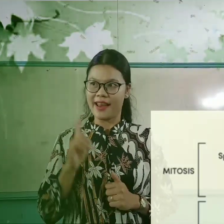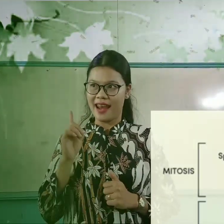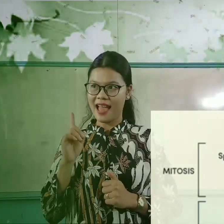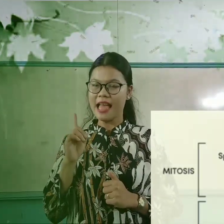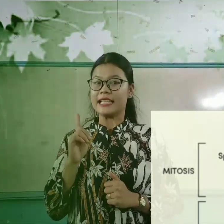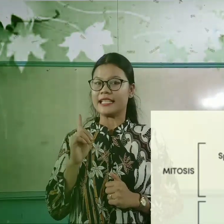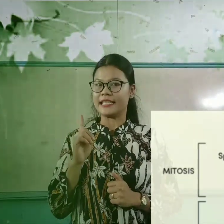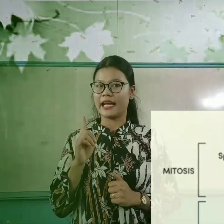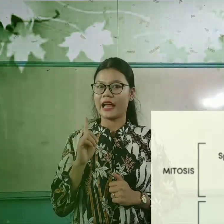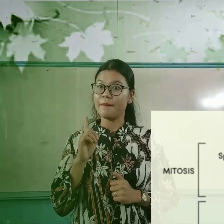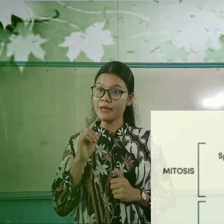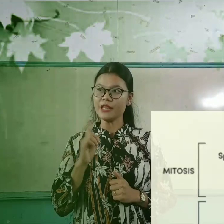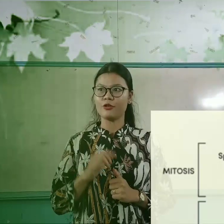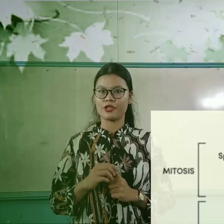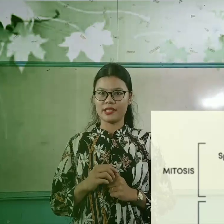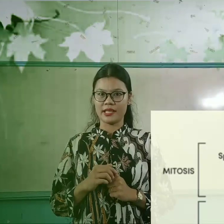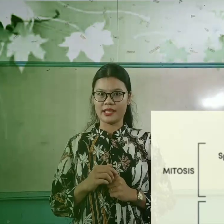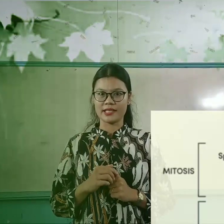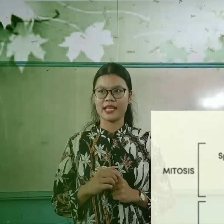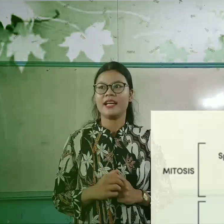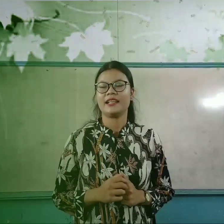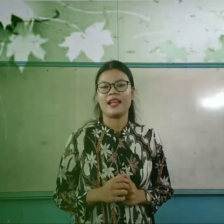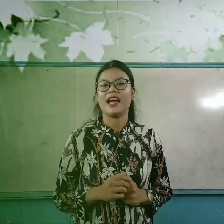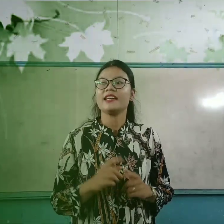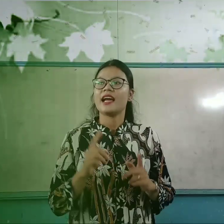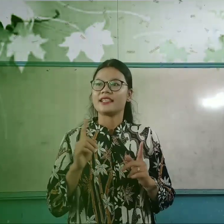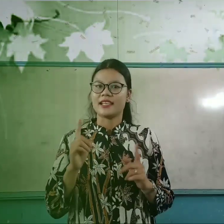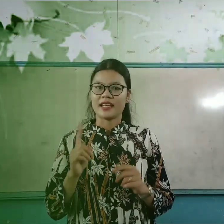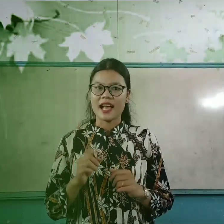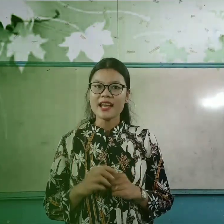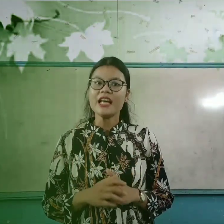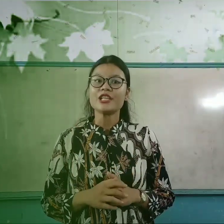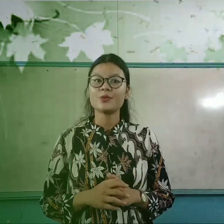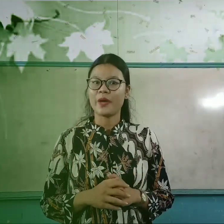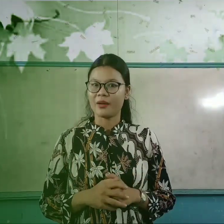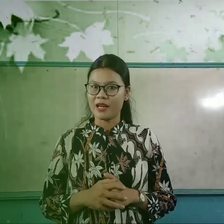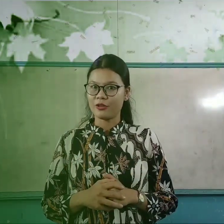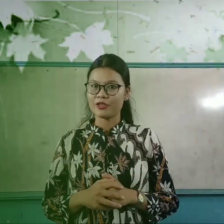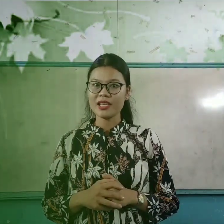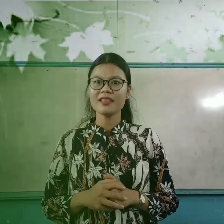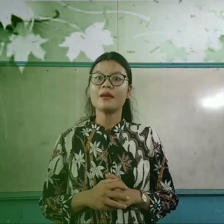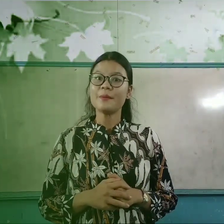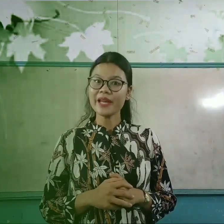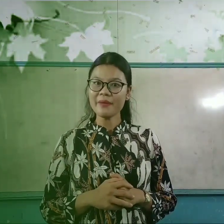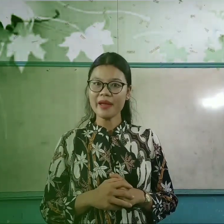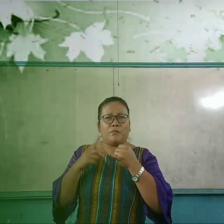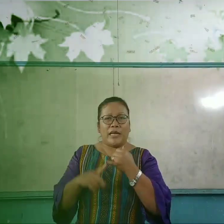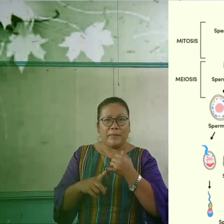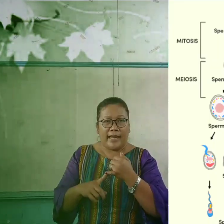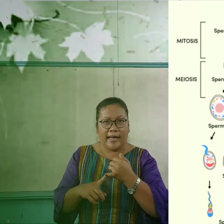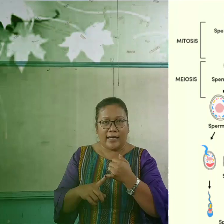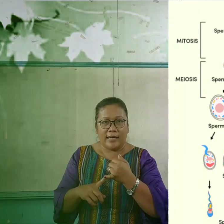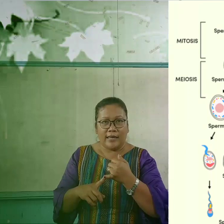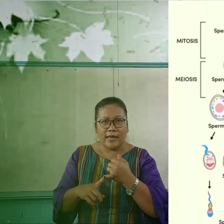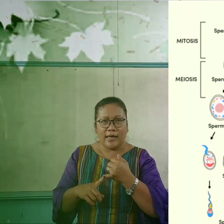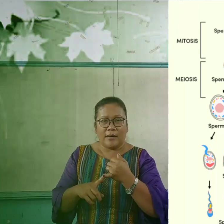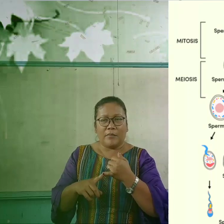adalah secara mitosis. Dihasilkan spermatosit primer